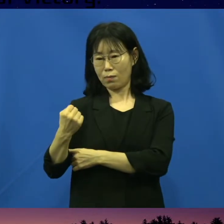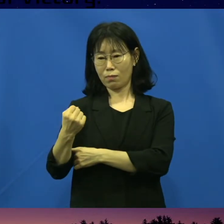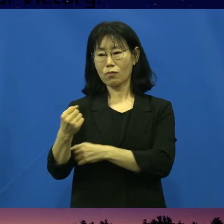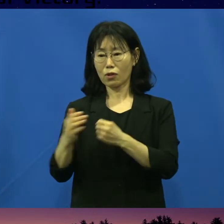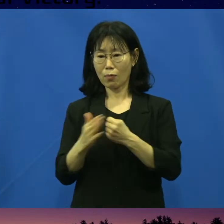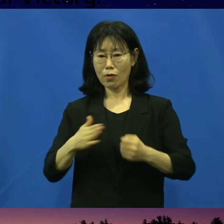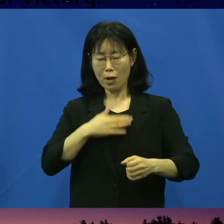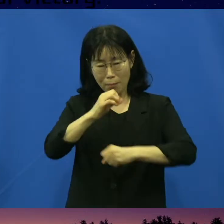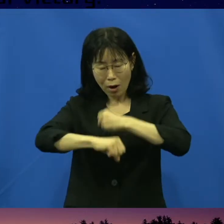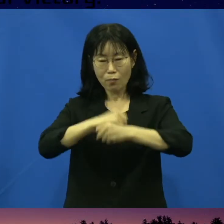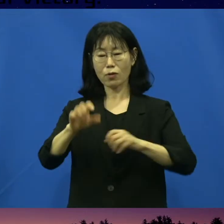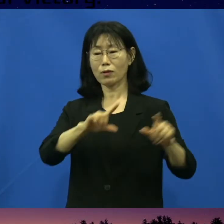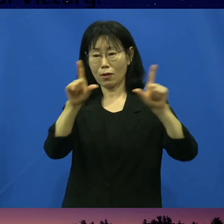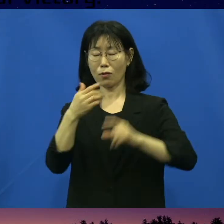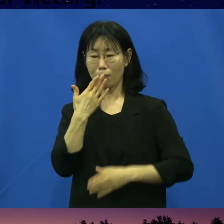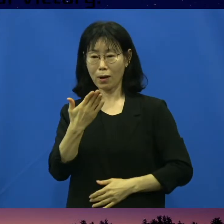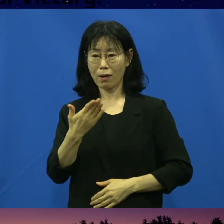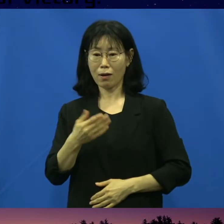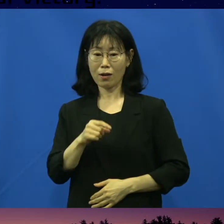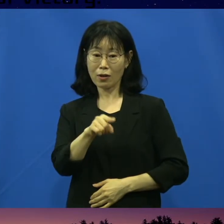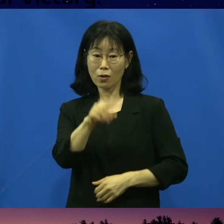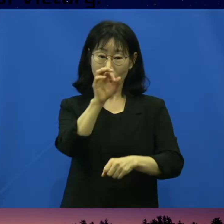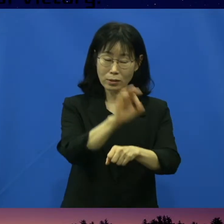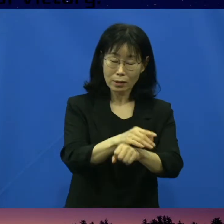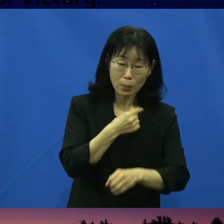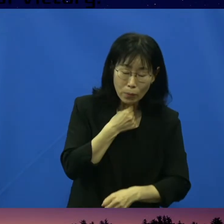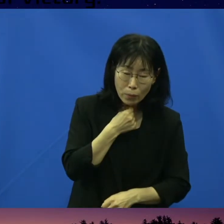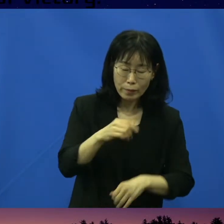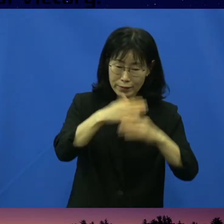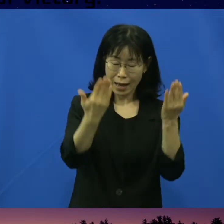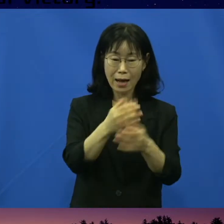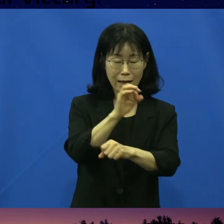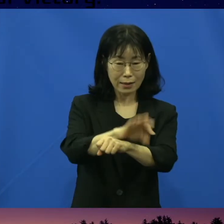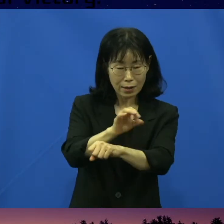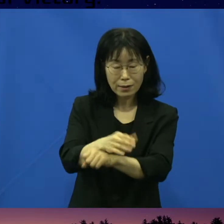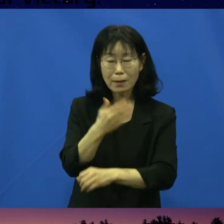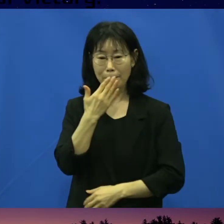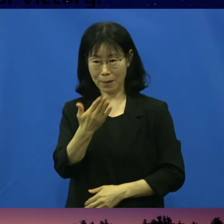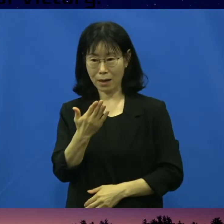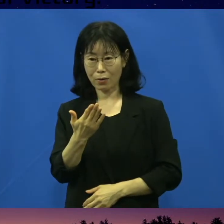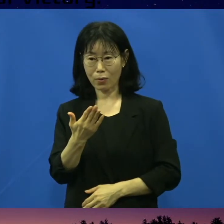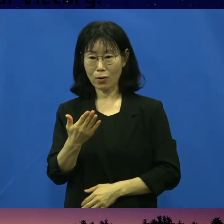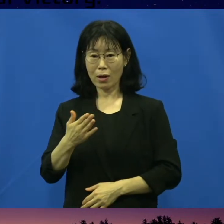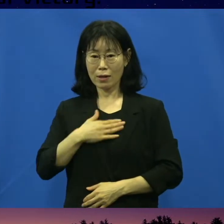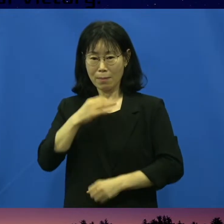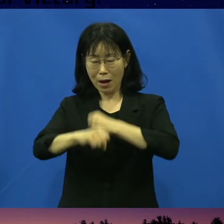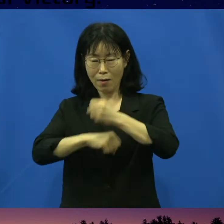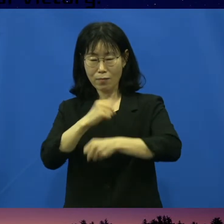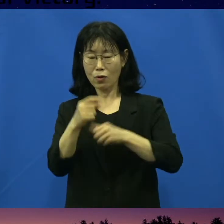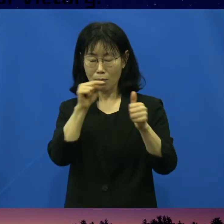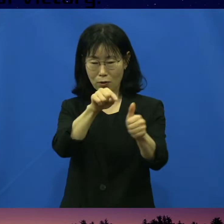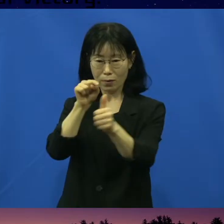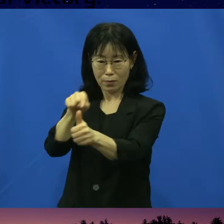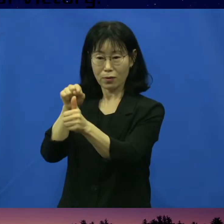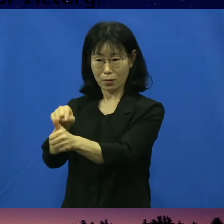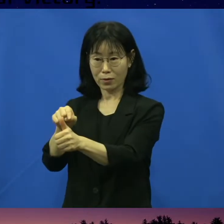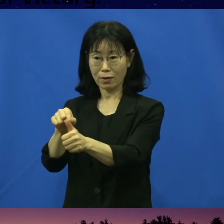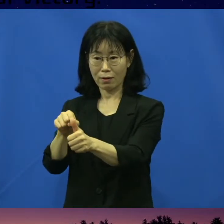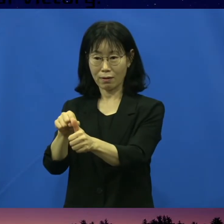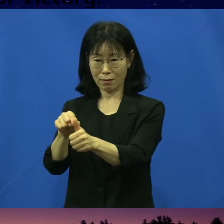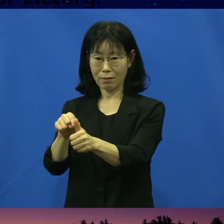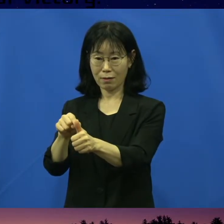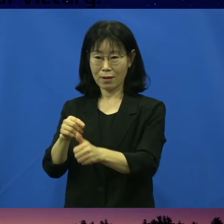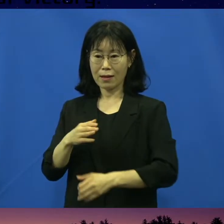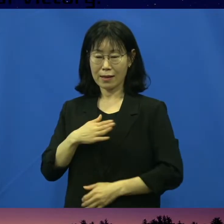내 생각에는 얘기잖아요. 여러분 언제나 뭘 얘기하면 결론을 자기가 내는 사람이 있어요. 내 생각은